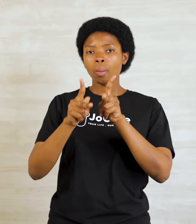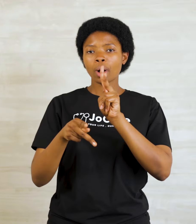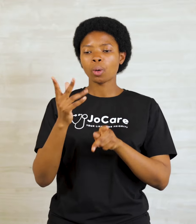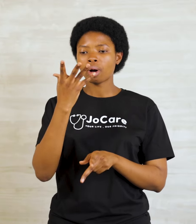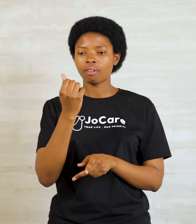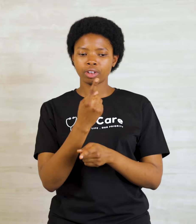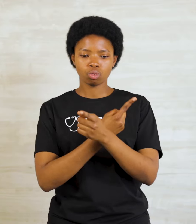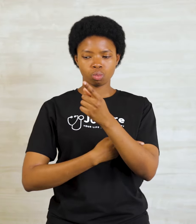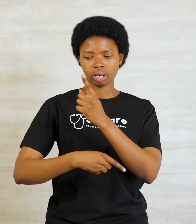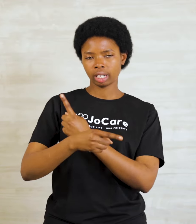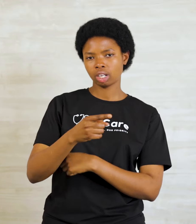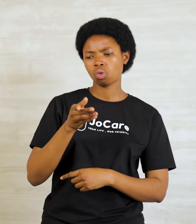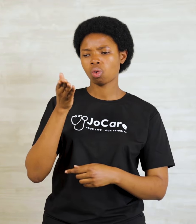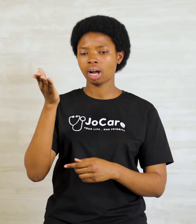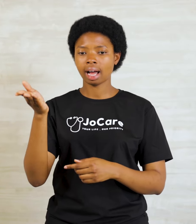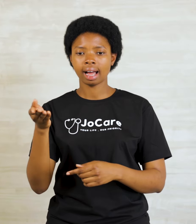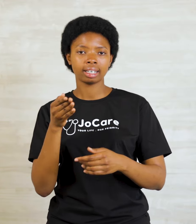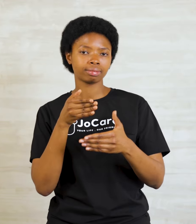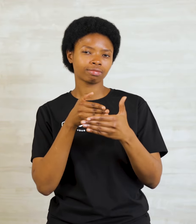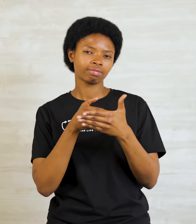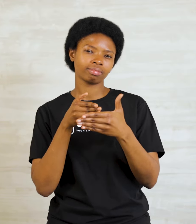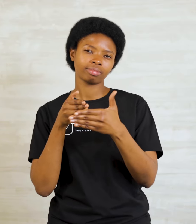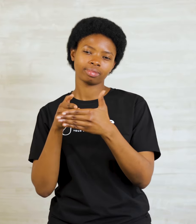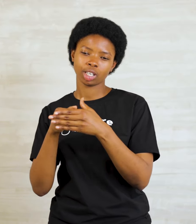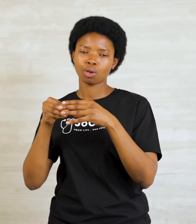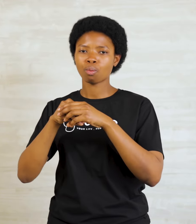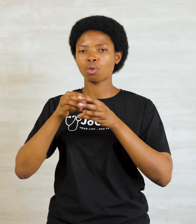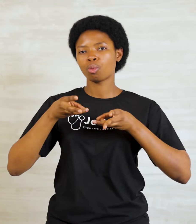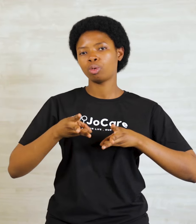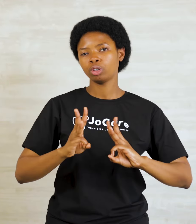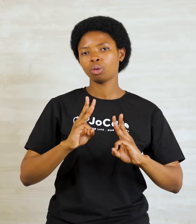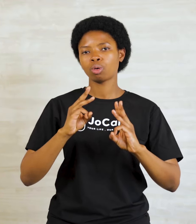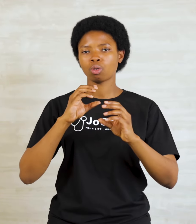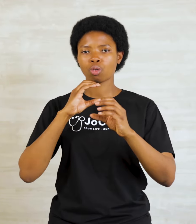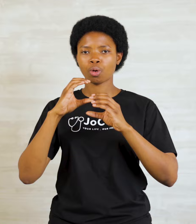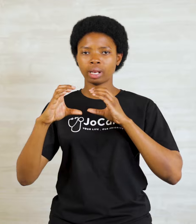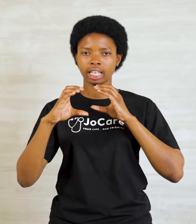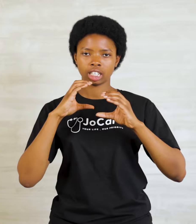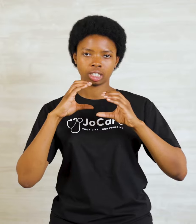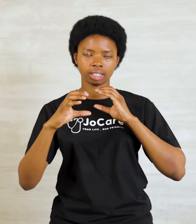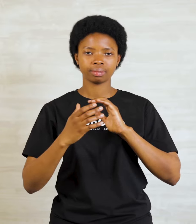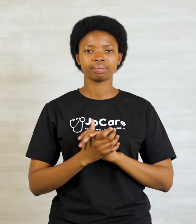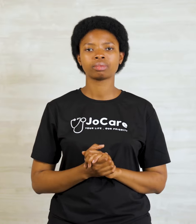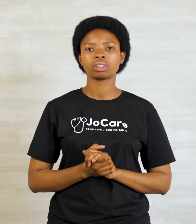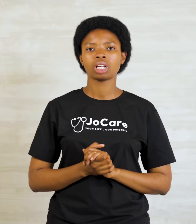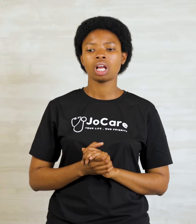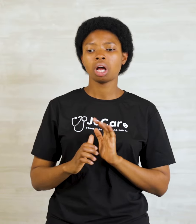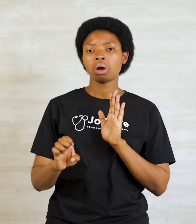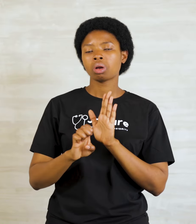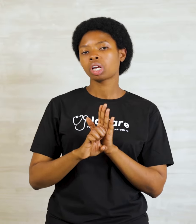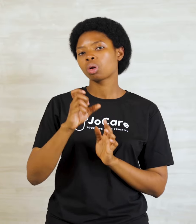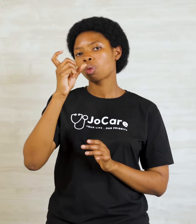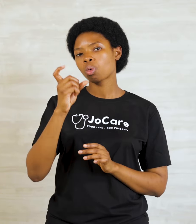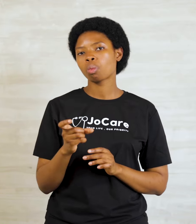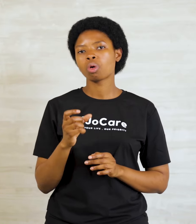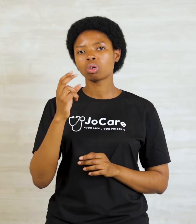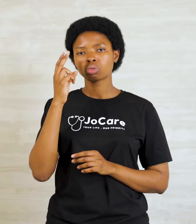ubumuga rero haracyari imbogamizi mu buryo bwo gukominika. Yego. Nk'umuntu utabona kugira ngo umuhe